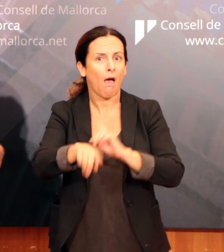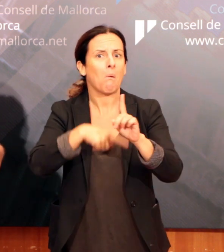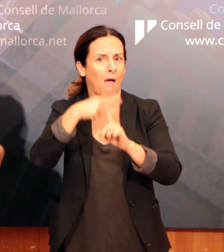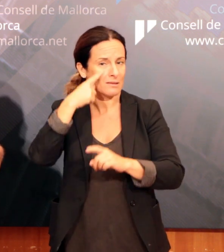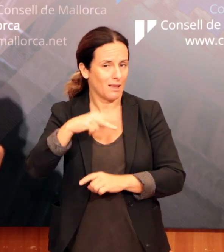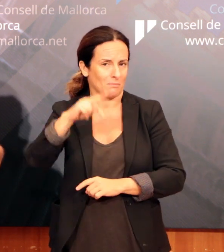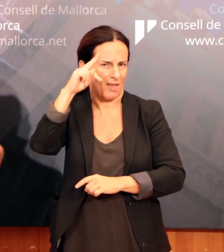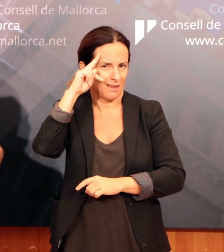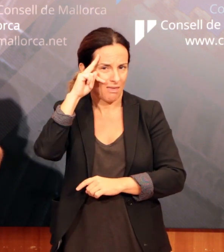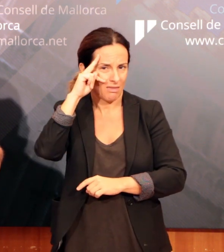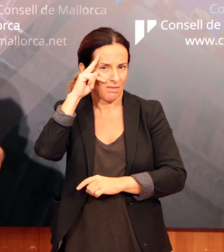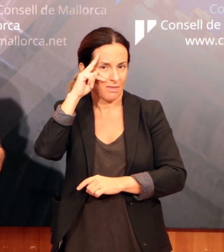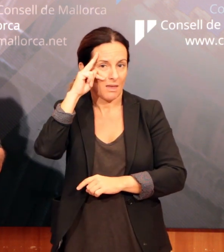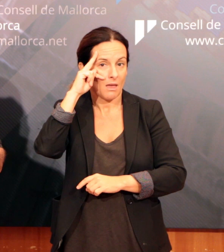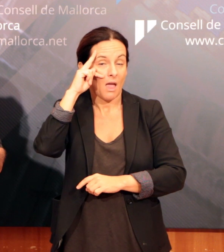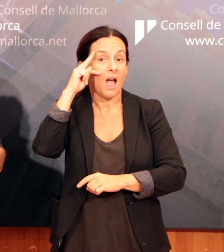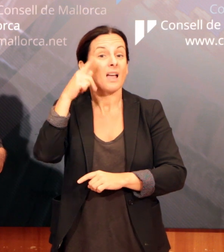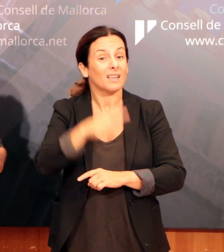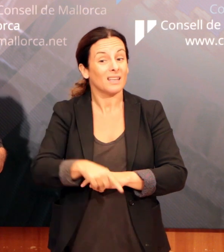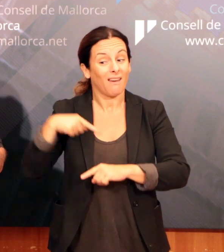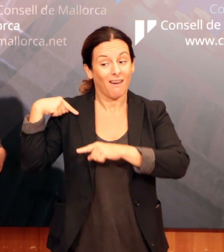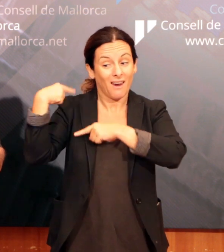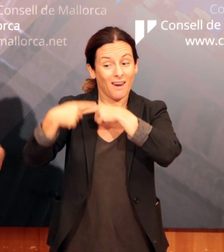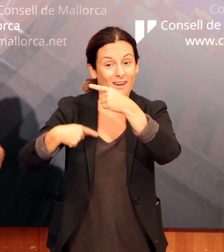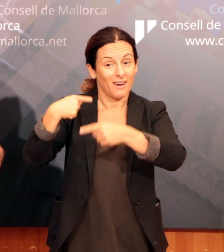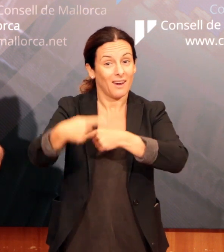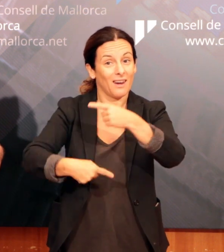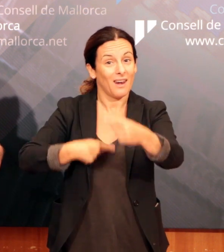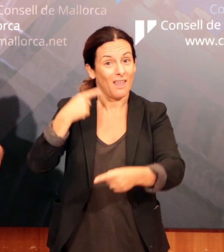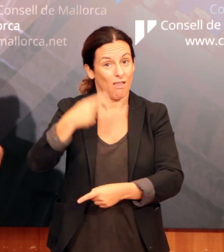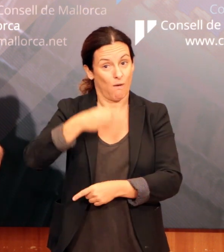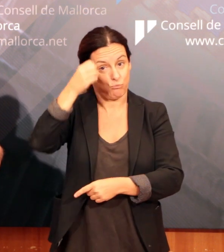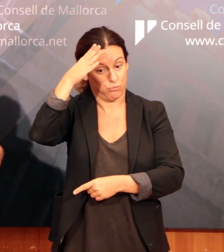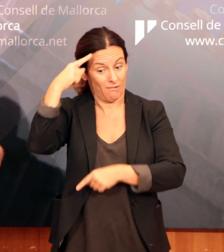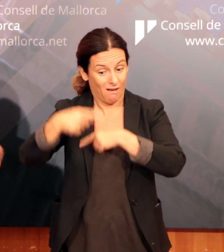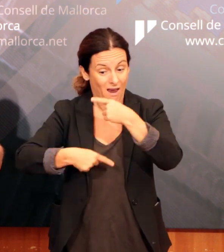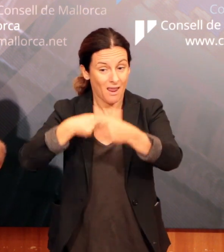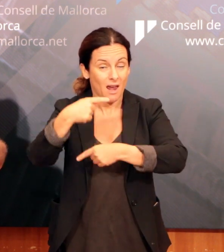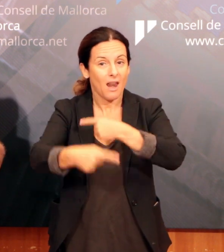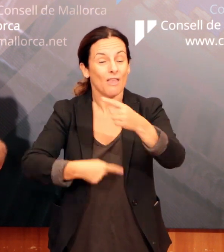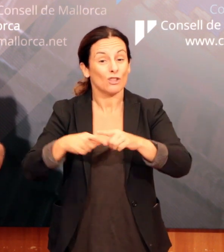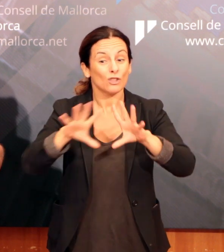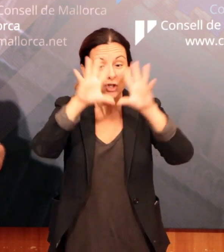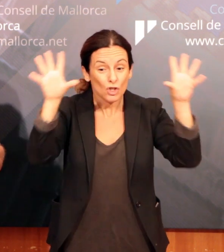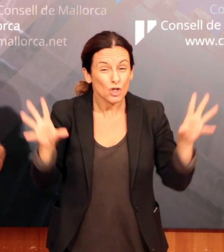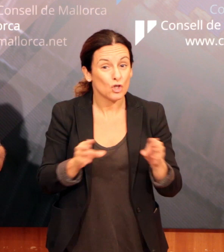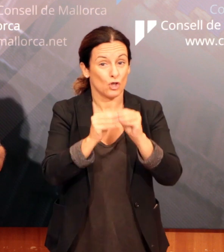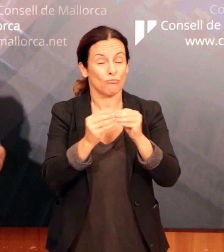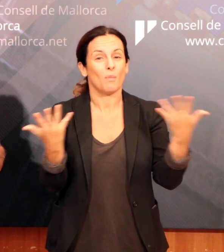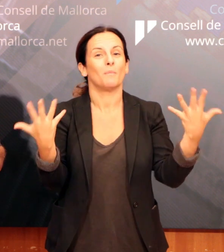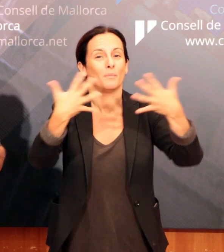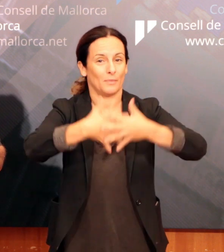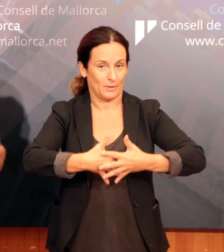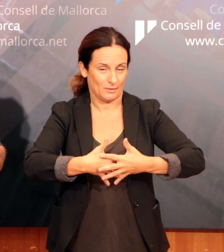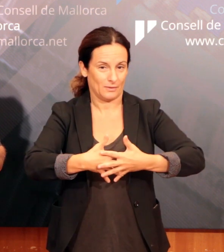el que són els coneixements que s'han transmetent de generació en generació, cap a, combinant totes aquestes